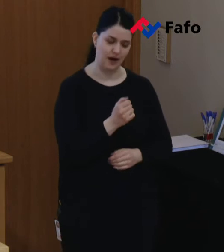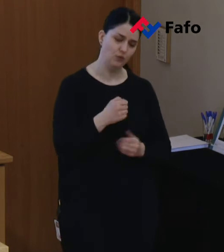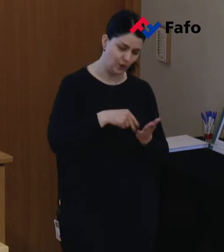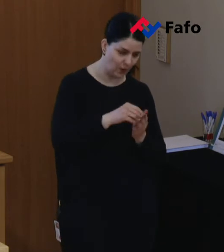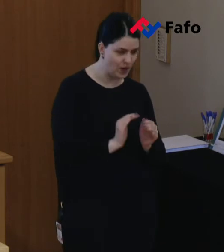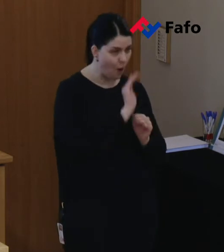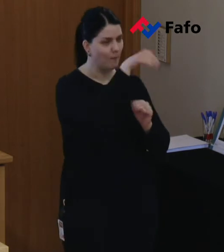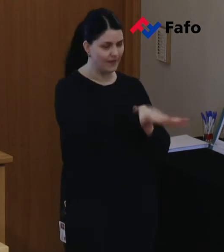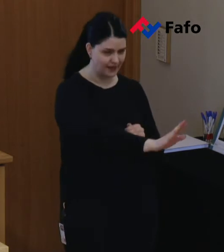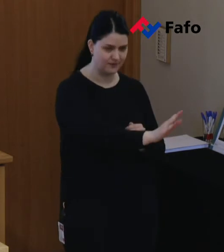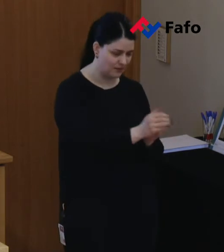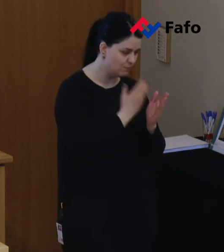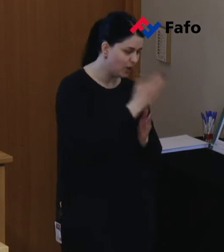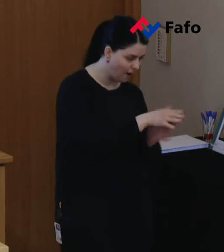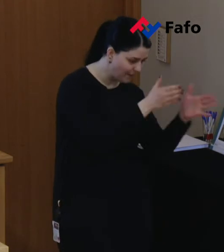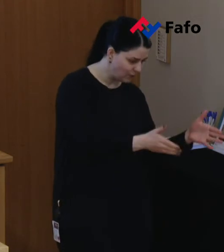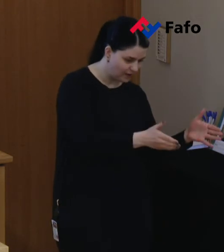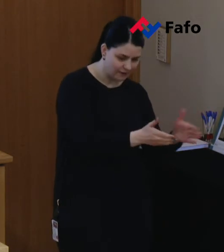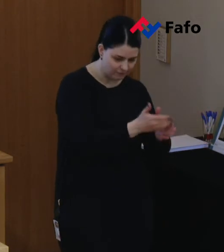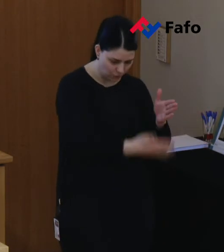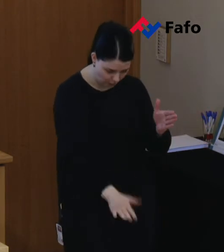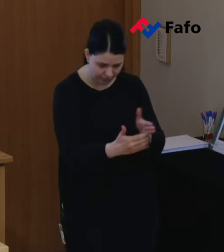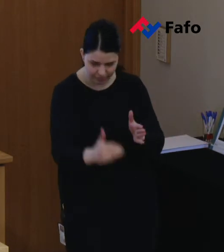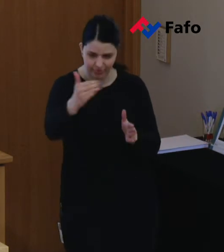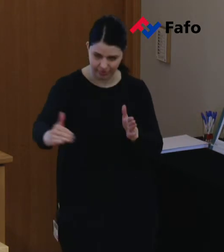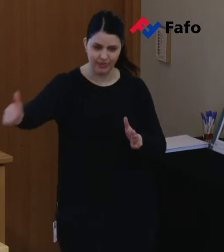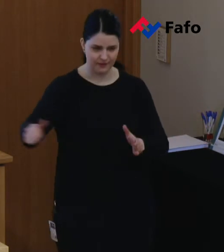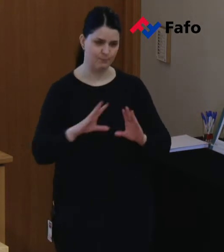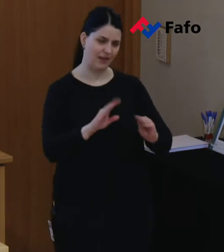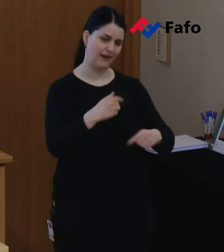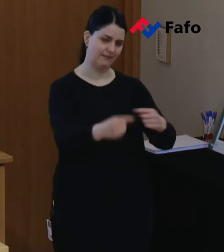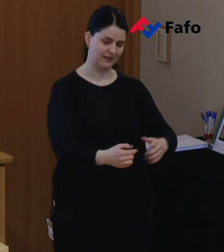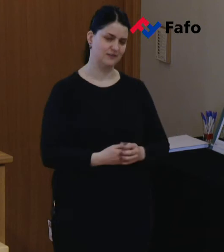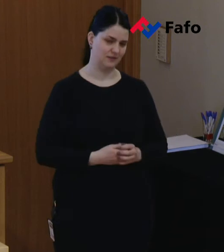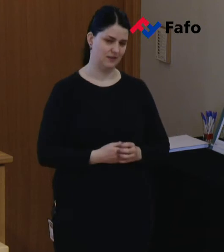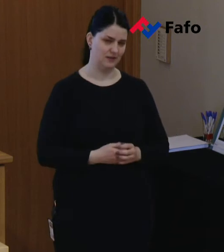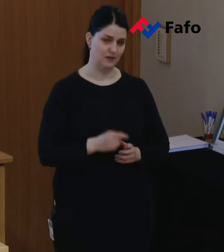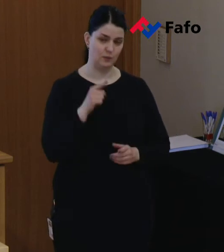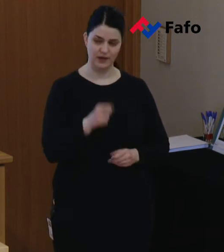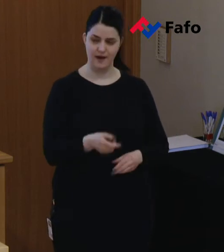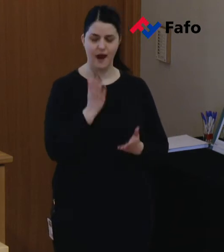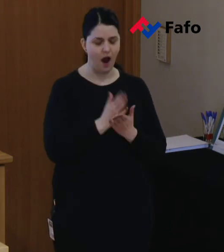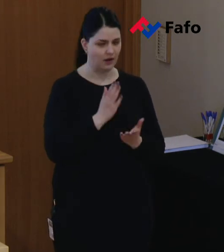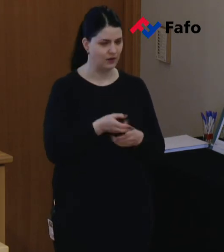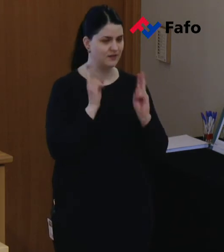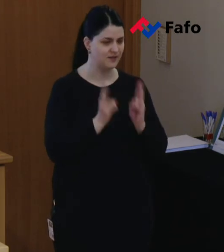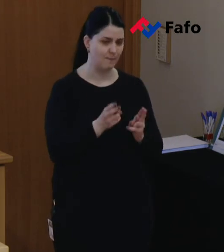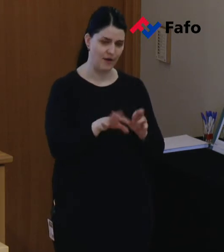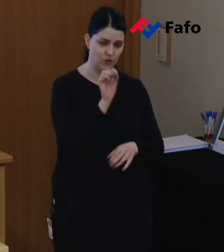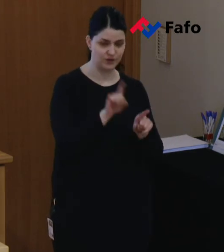opp og ned, kan gå bra i perioder, så går det dårlig, så går det bedre igjen. Så det må man ha. Dette akkurat samme funnene som man finner i